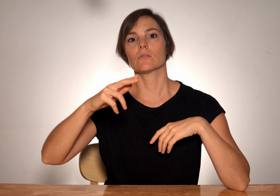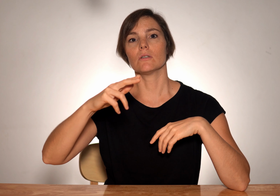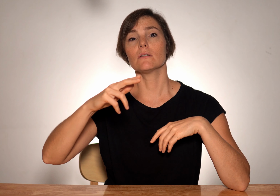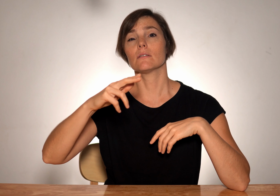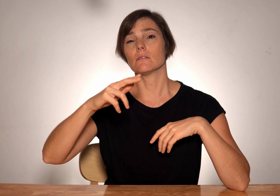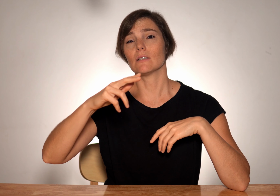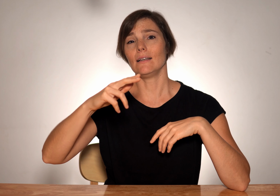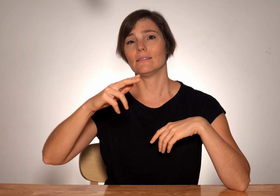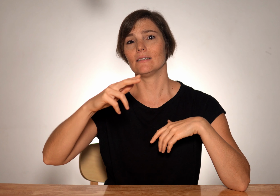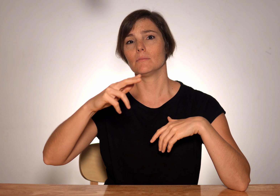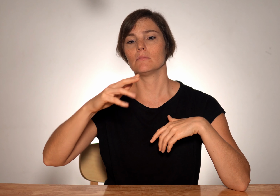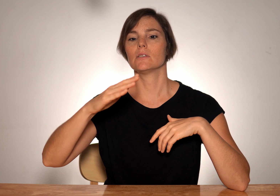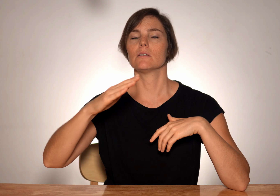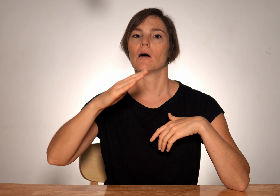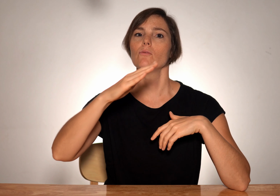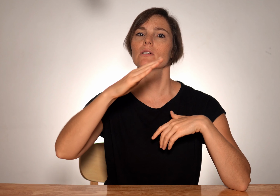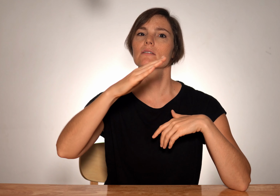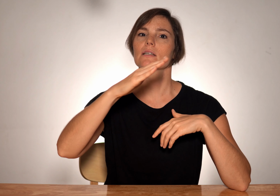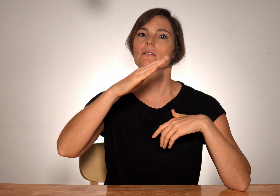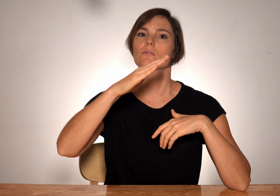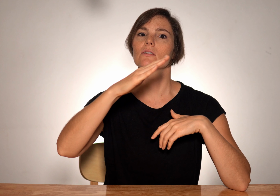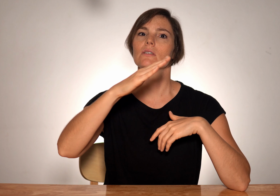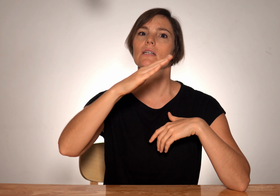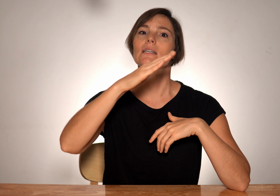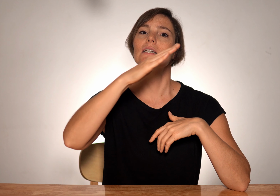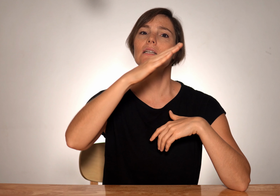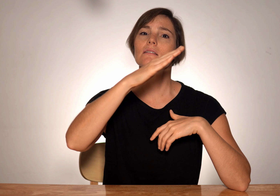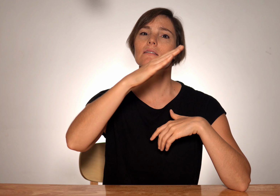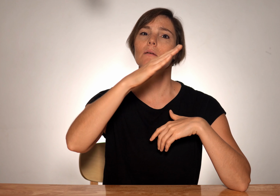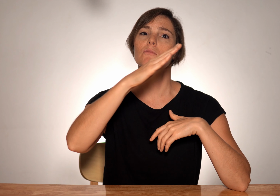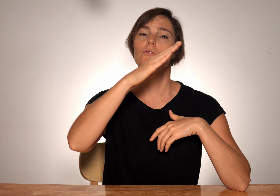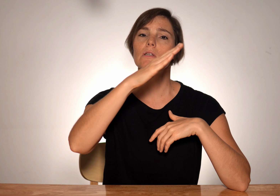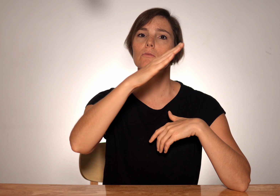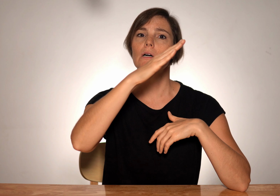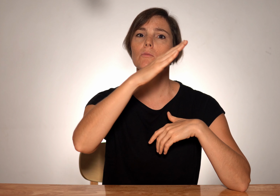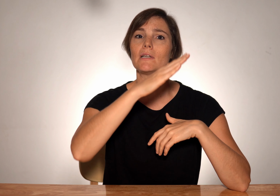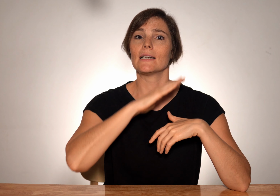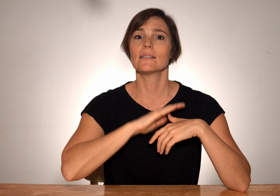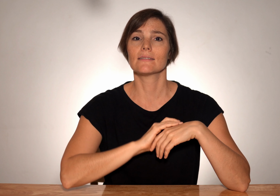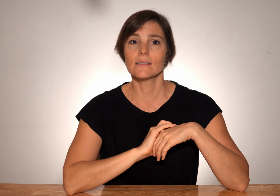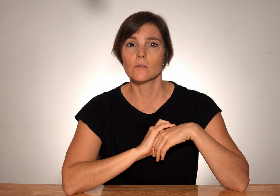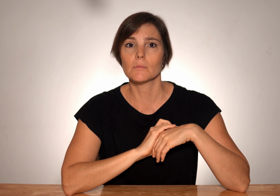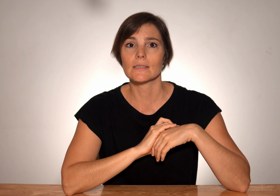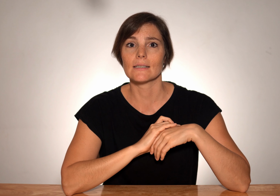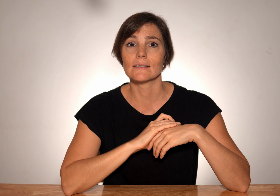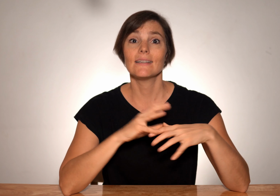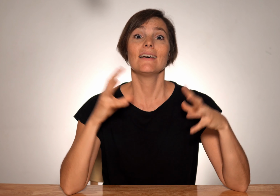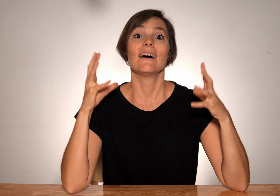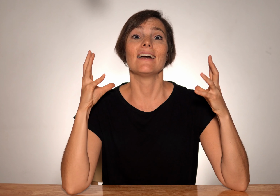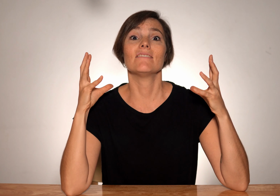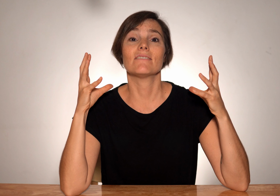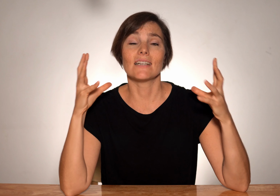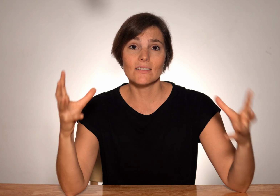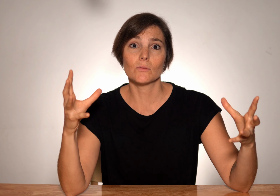trotz und alledem mit einem Aufwärtstrend, sodass wir insgesamt summa summarum über lange Zeiträume betrachtet ein Wachstum